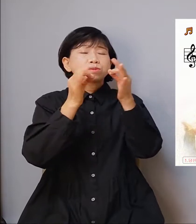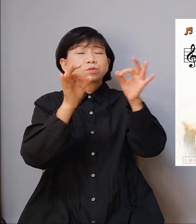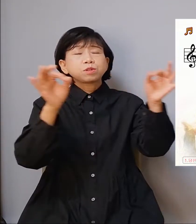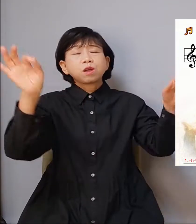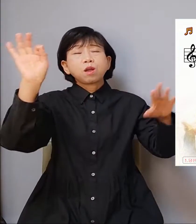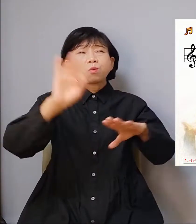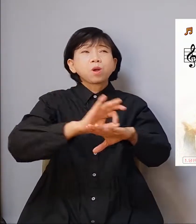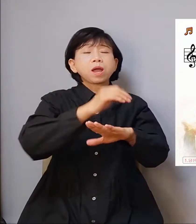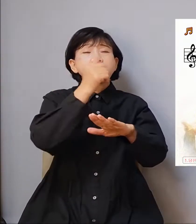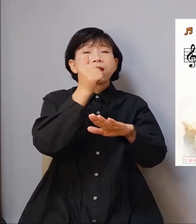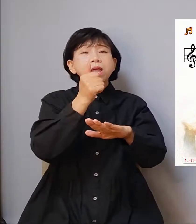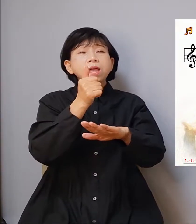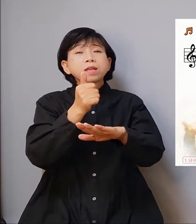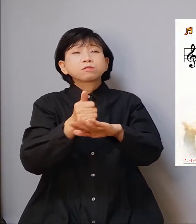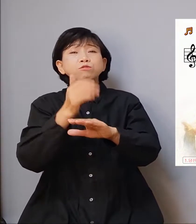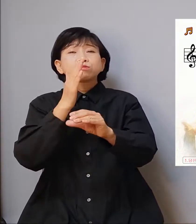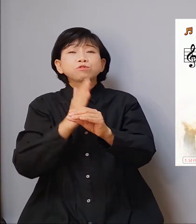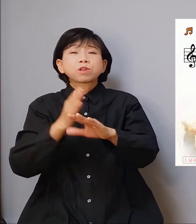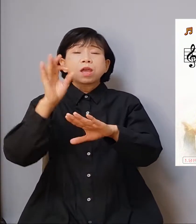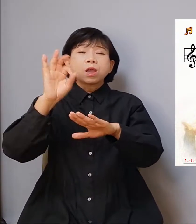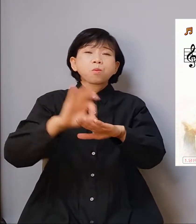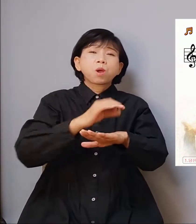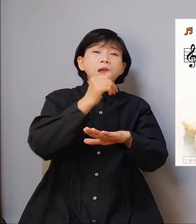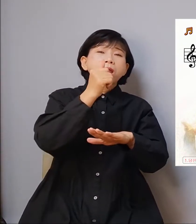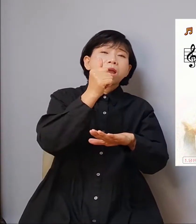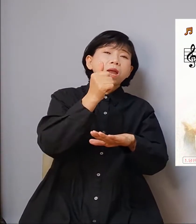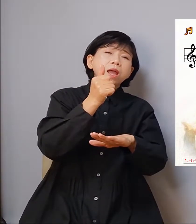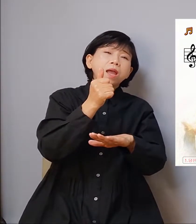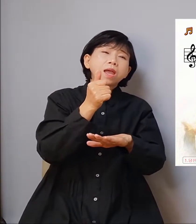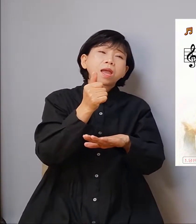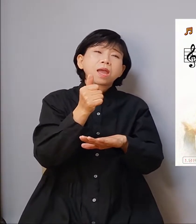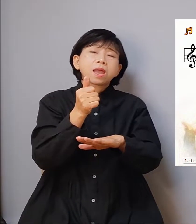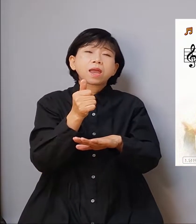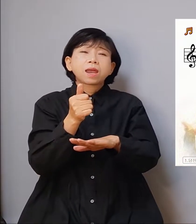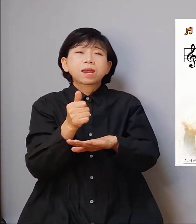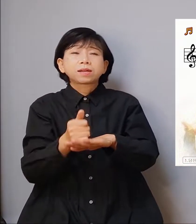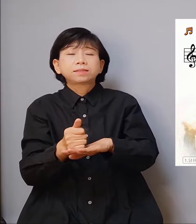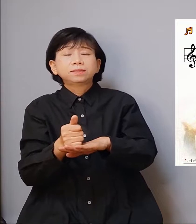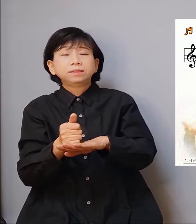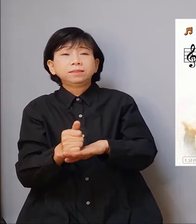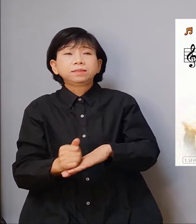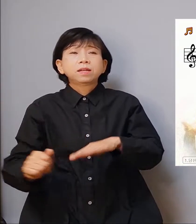호산나 불러 왕 중의